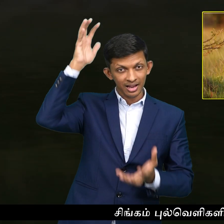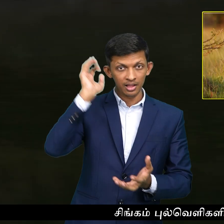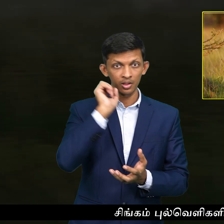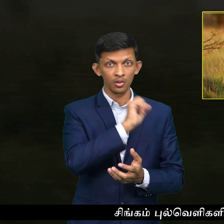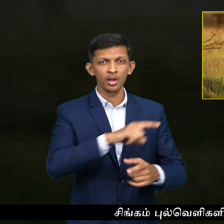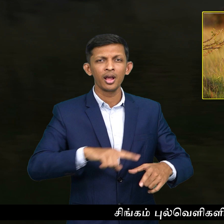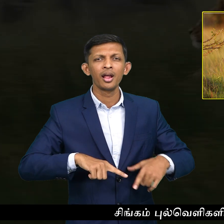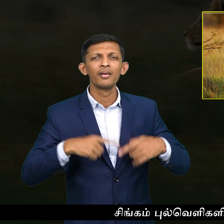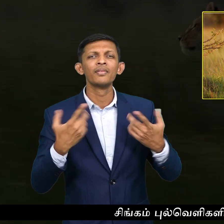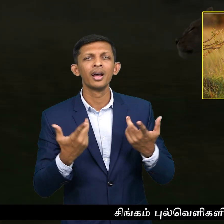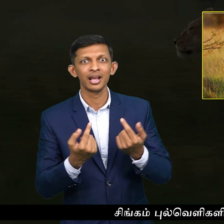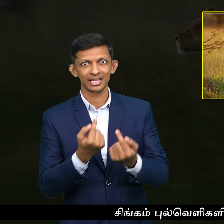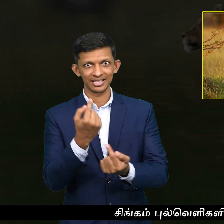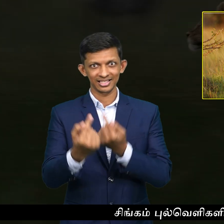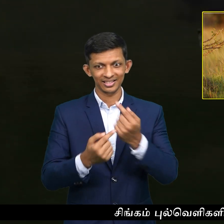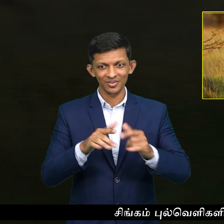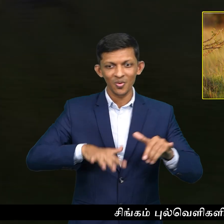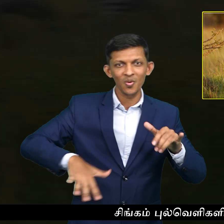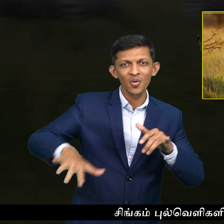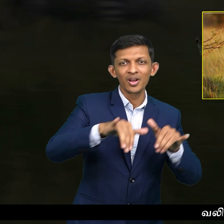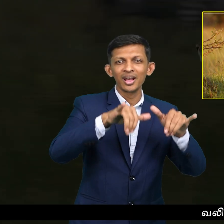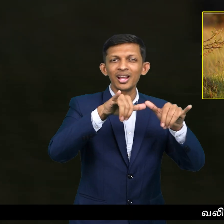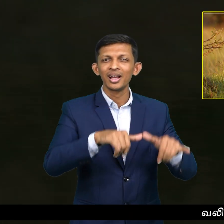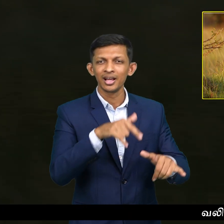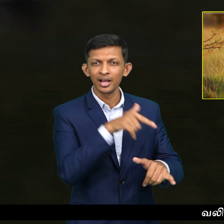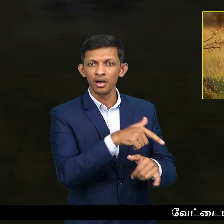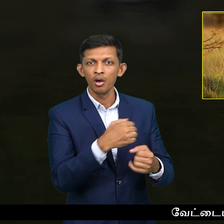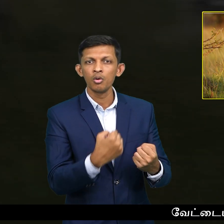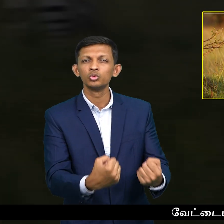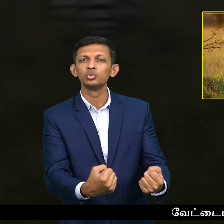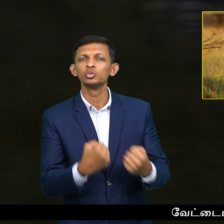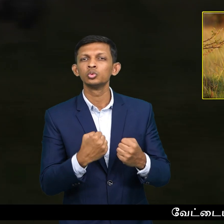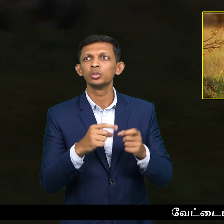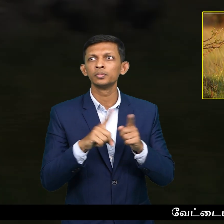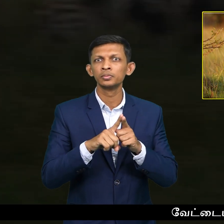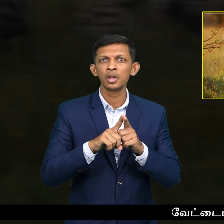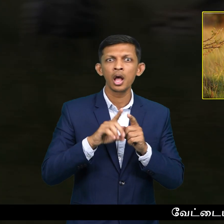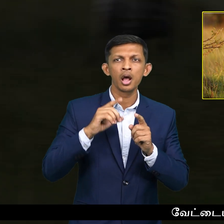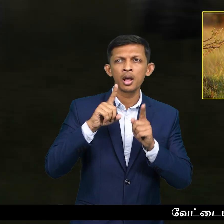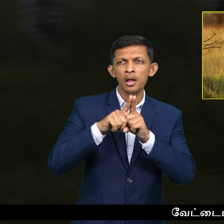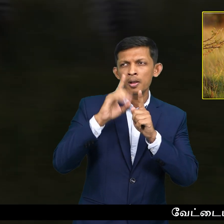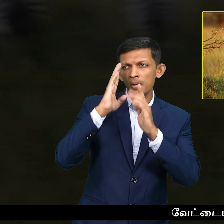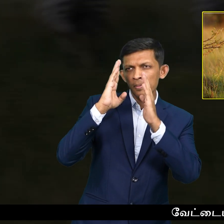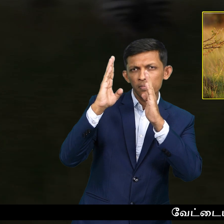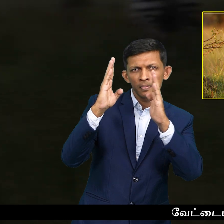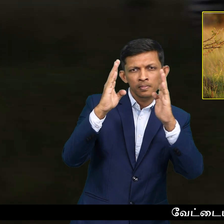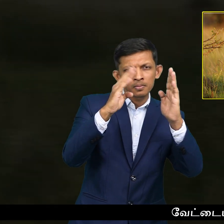சிங்கம் புல்வெளிகளில் வாழ்கிறது மற்றும் ஒரு வலிமையான வேட்டையாடும் மிருகம்.